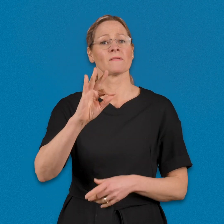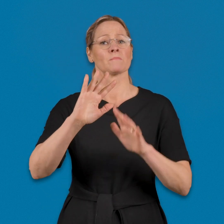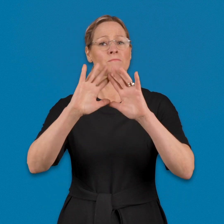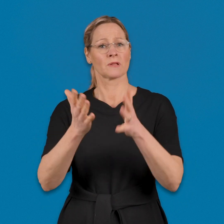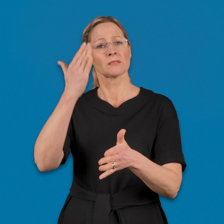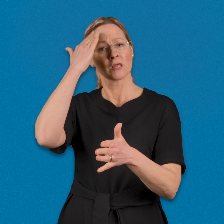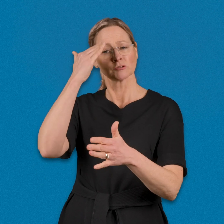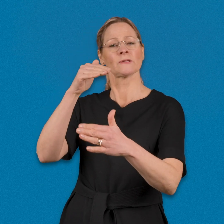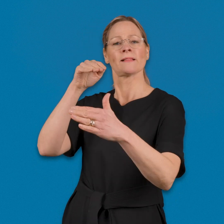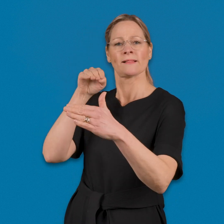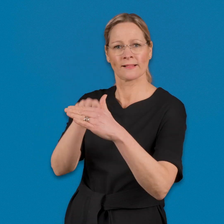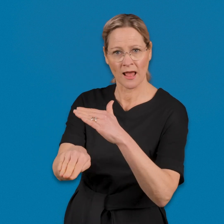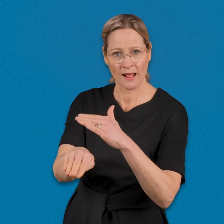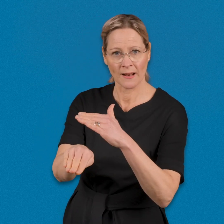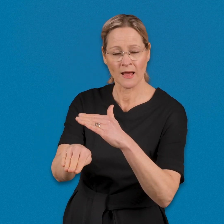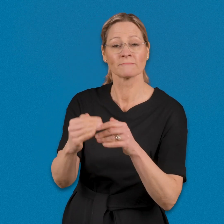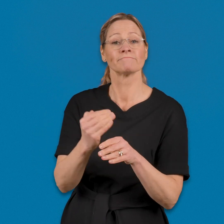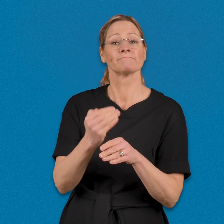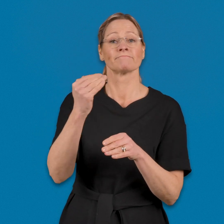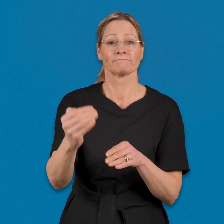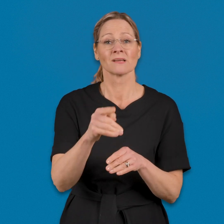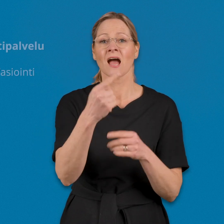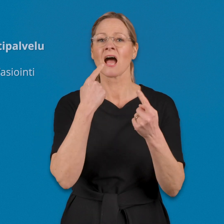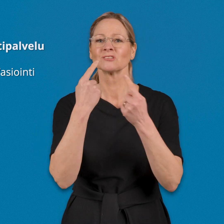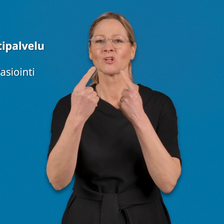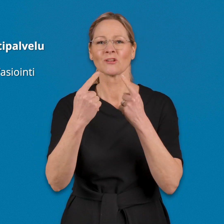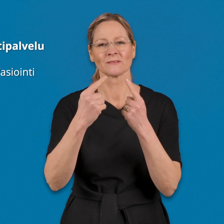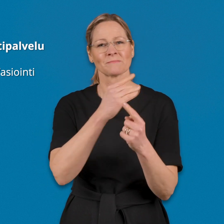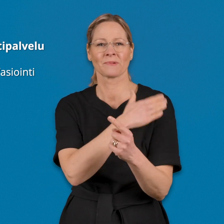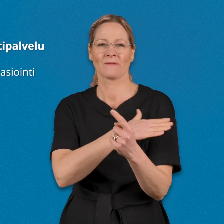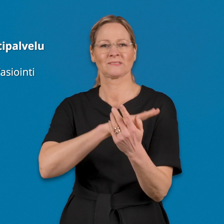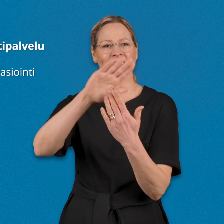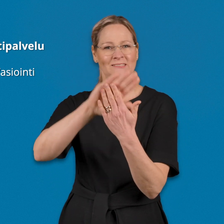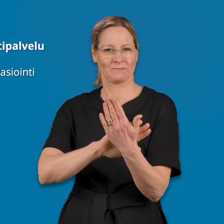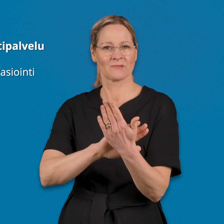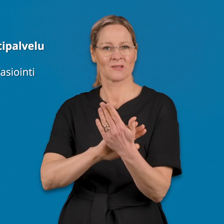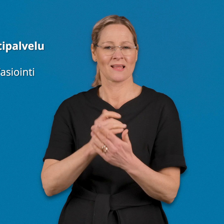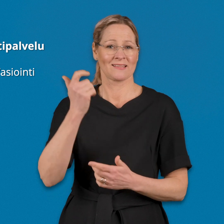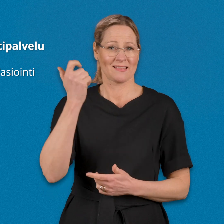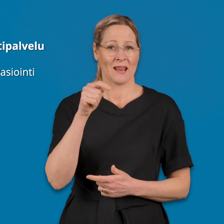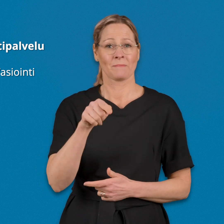-tiedostoina. Kirjaudu asiointipalveluun sivulla www